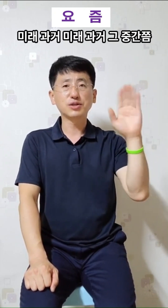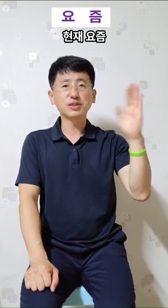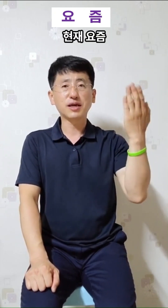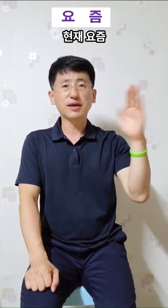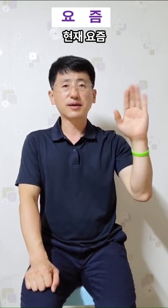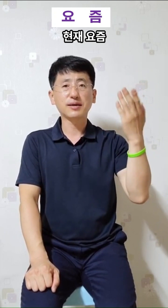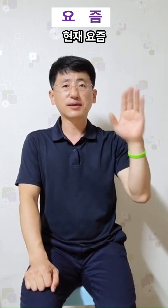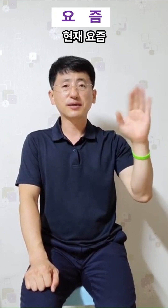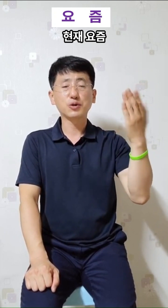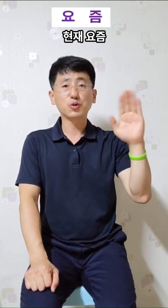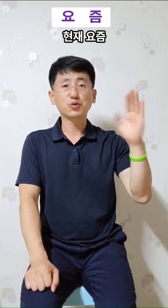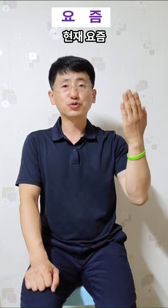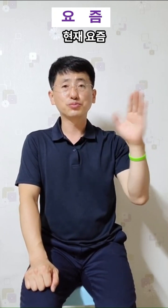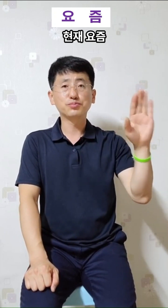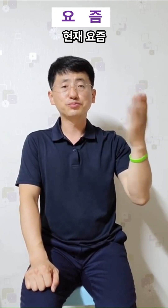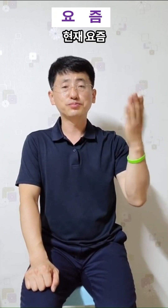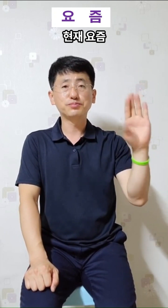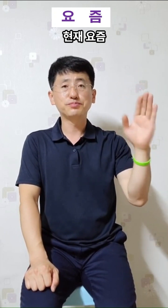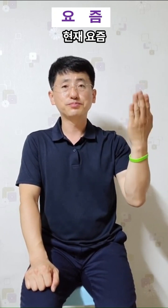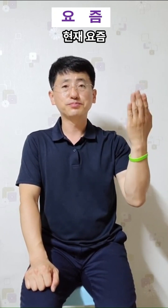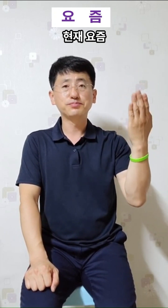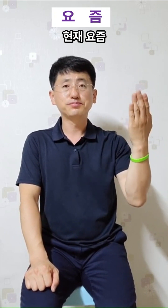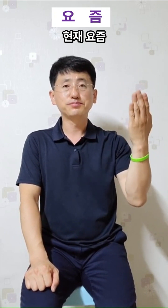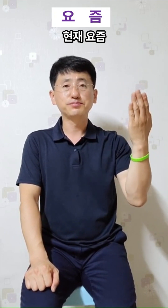현재. 요즘.